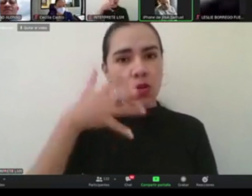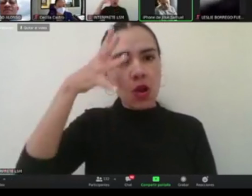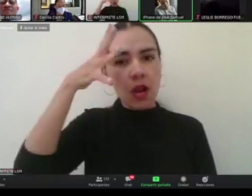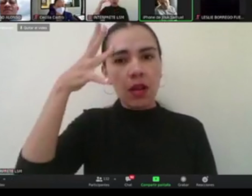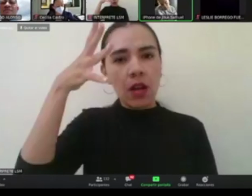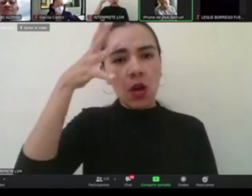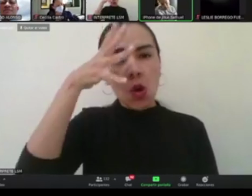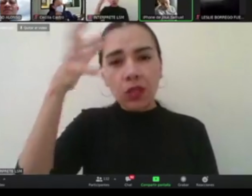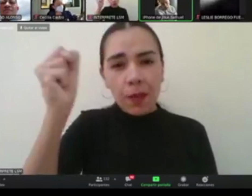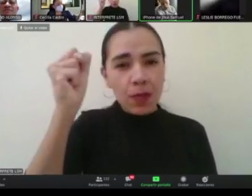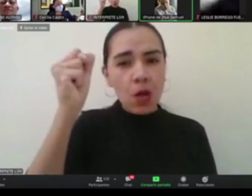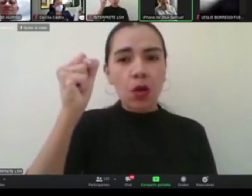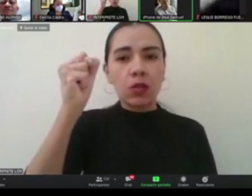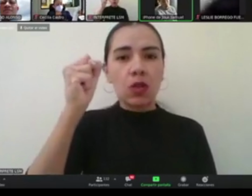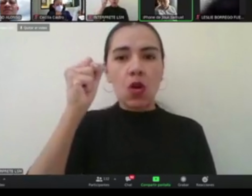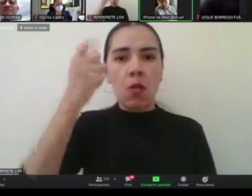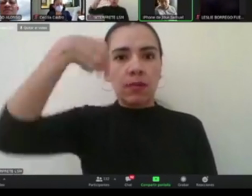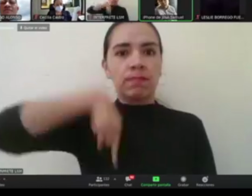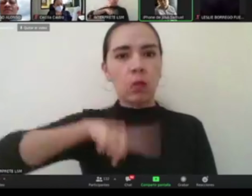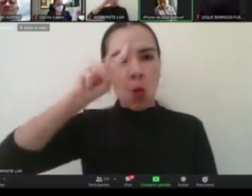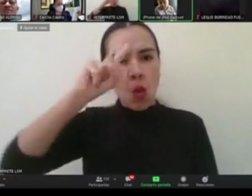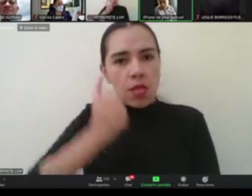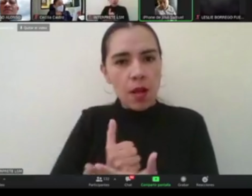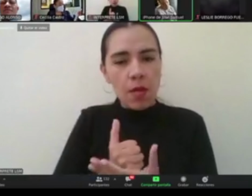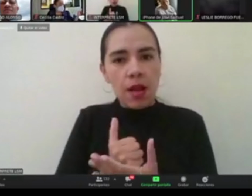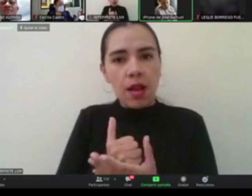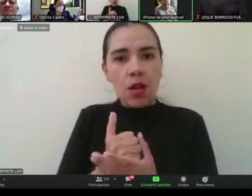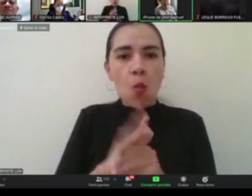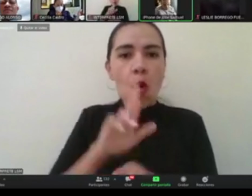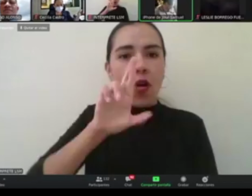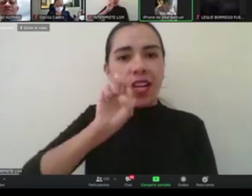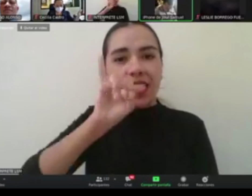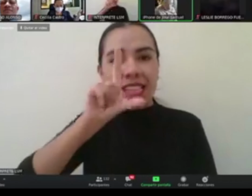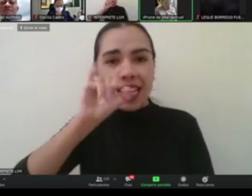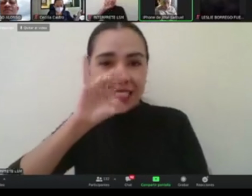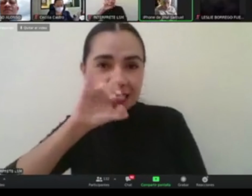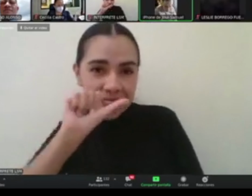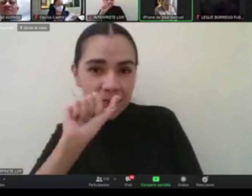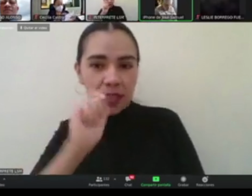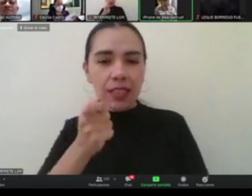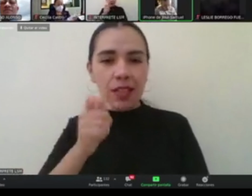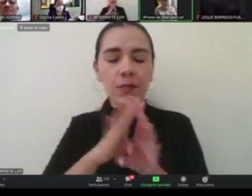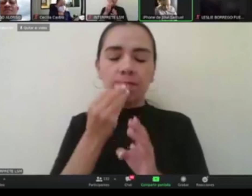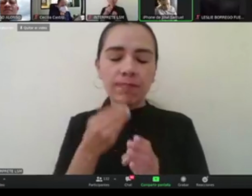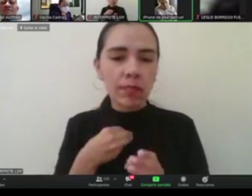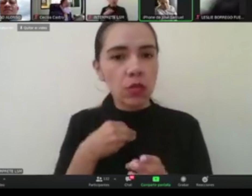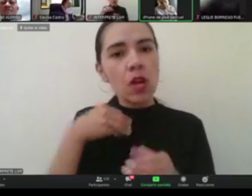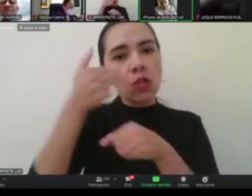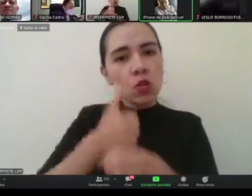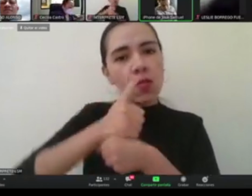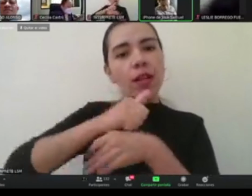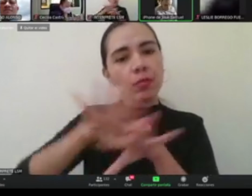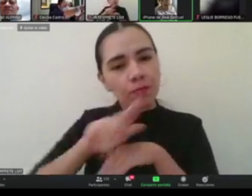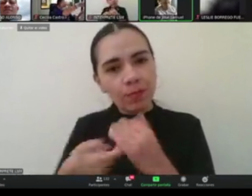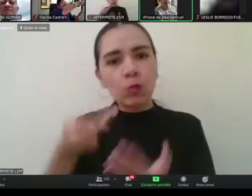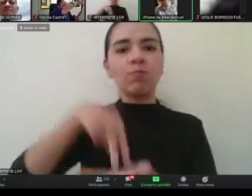internalizado, que es la resiliencia, ya la capacidad de sobreponernos a muchas adversidades. Y